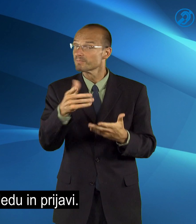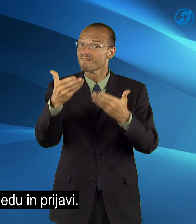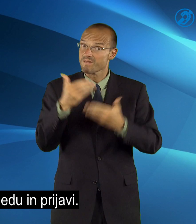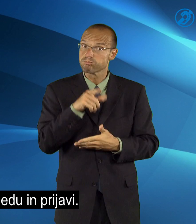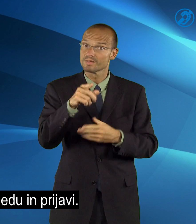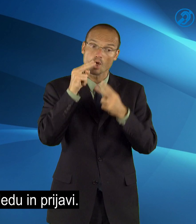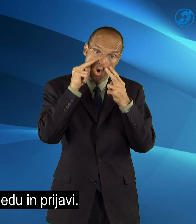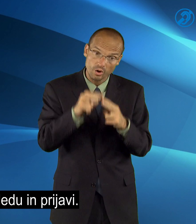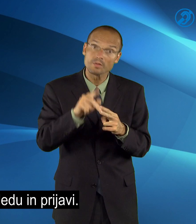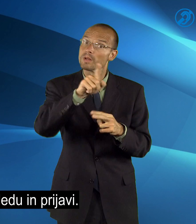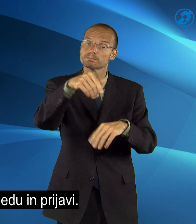Vabljeni k ogledu in prijavi.